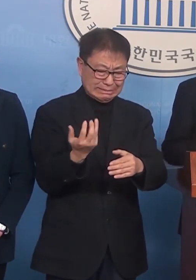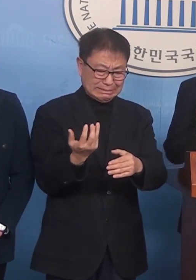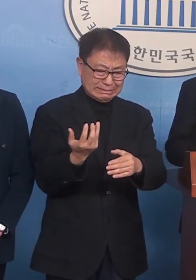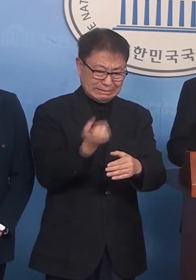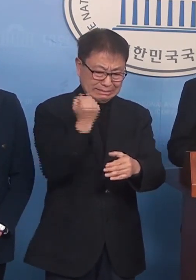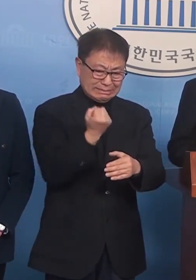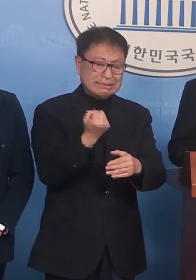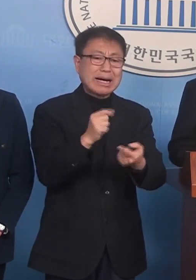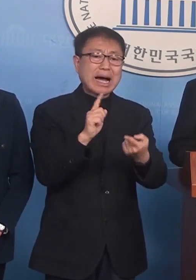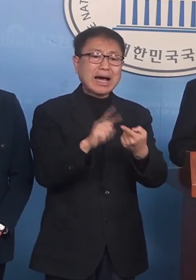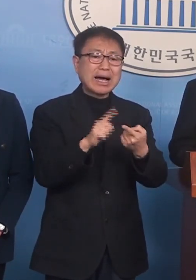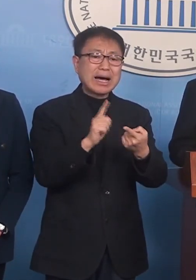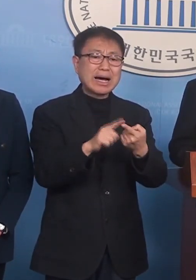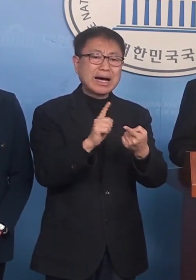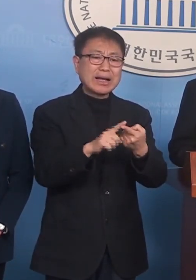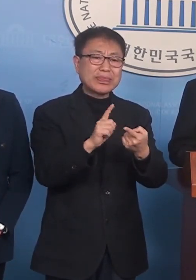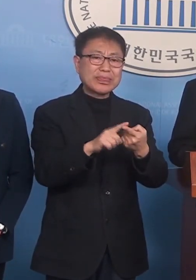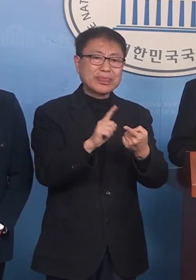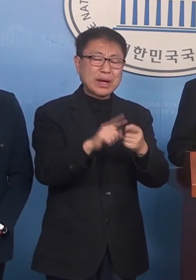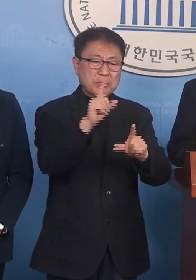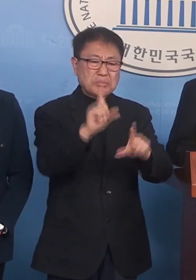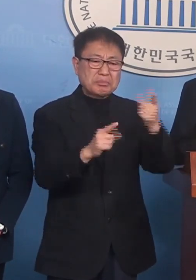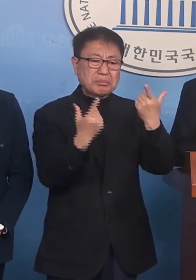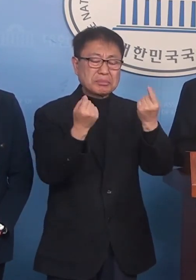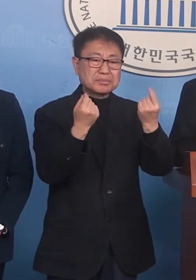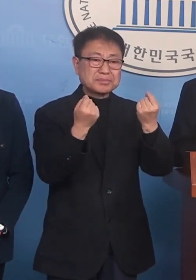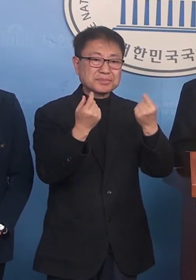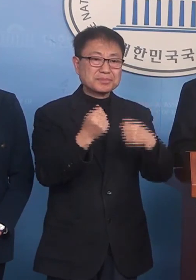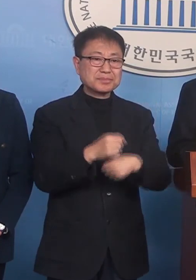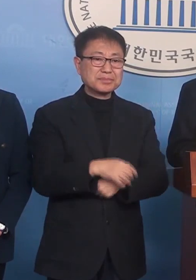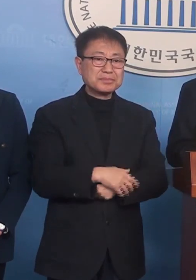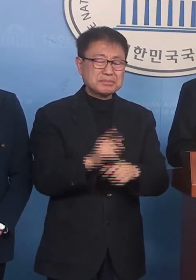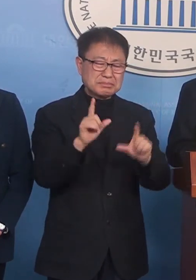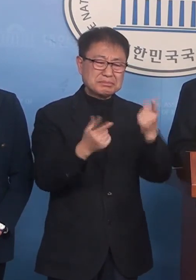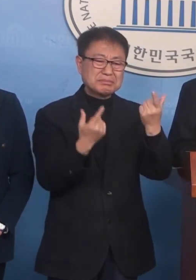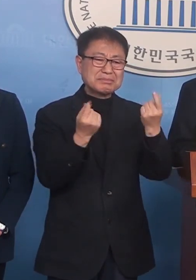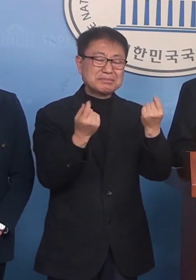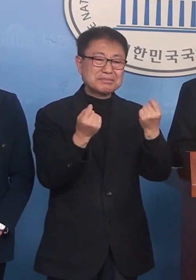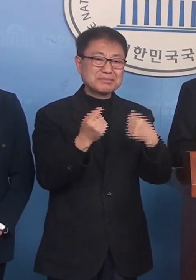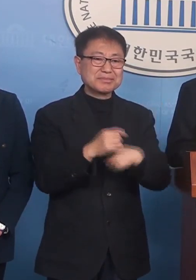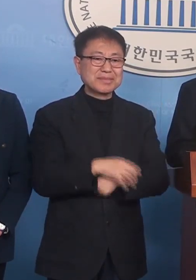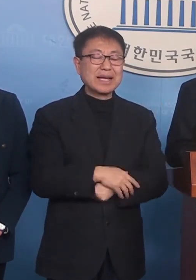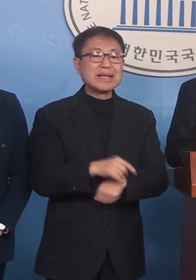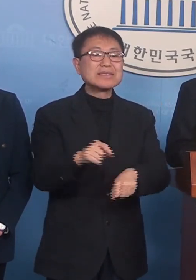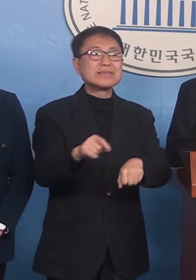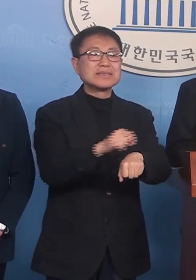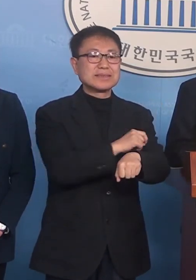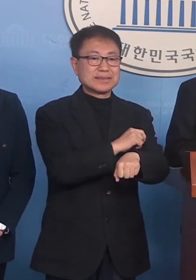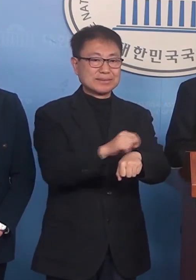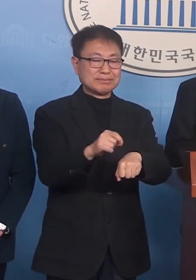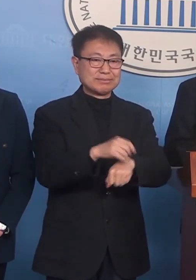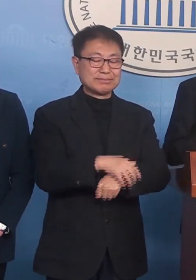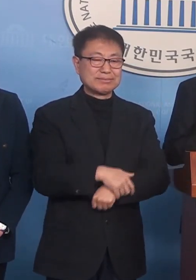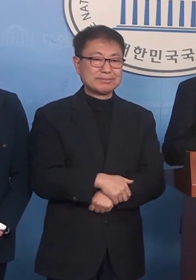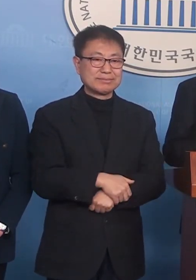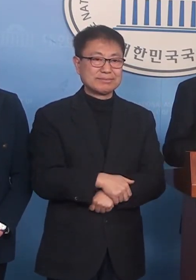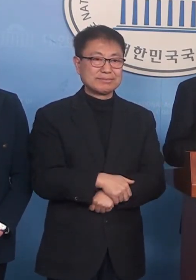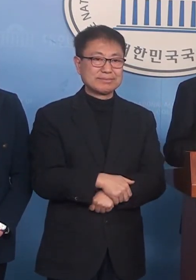정치의 상징처럼 보인 것이다. 특히나